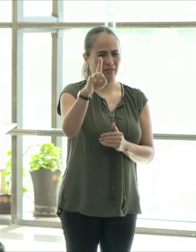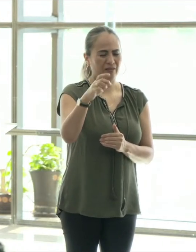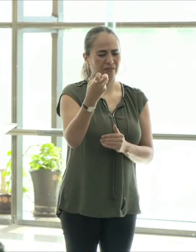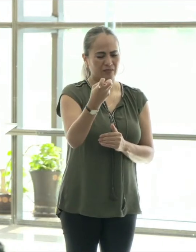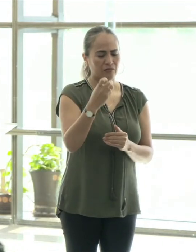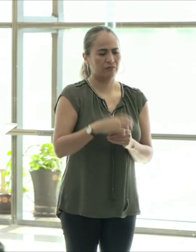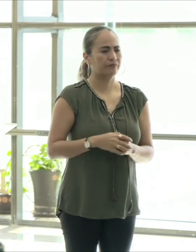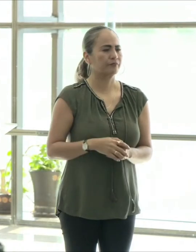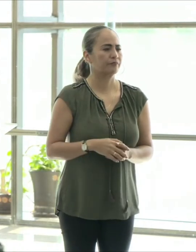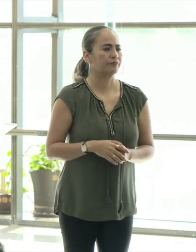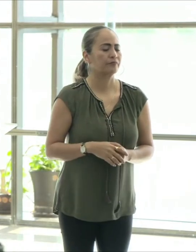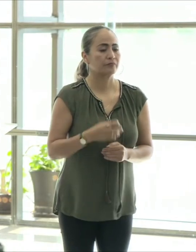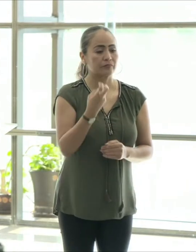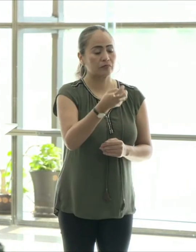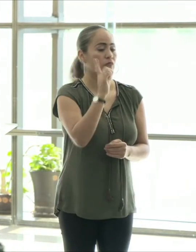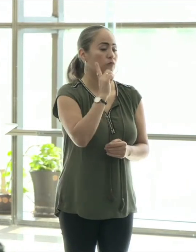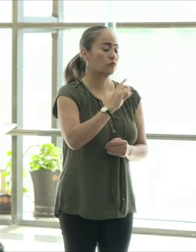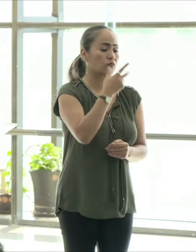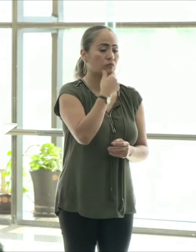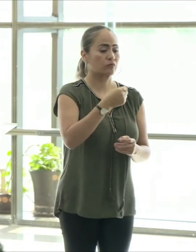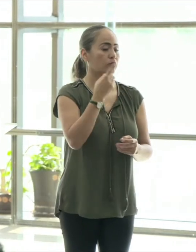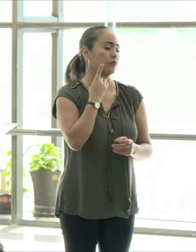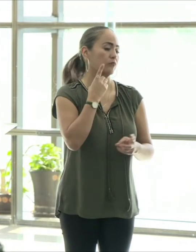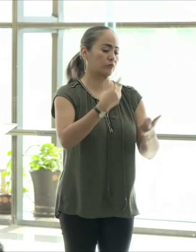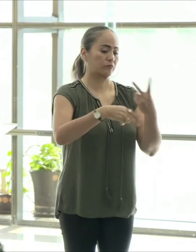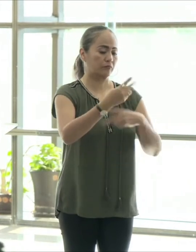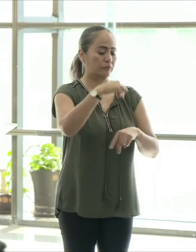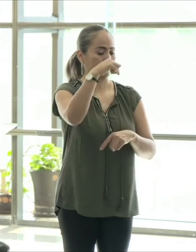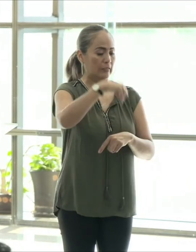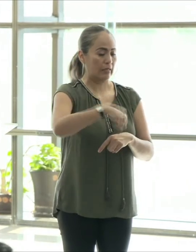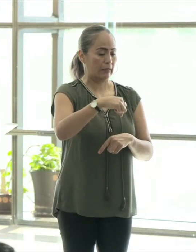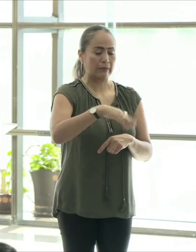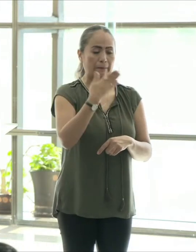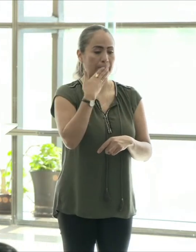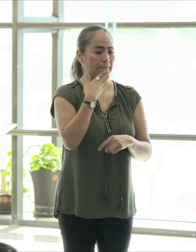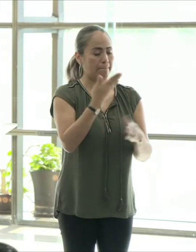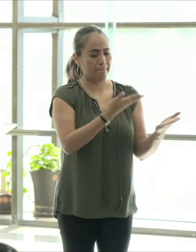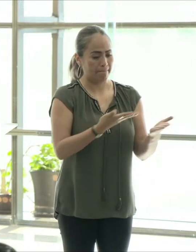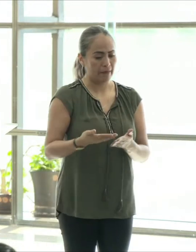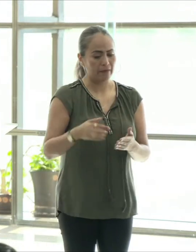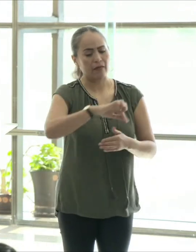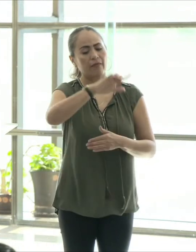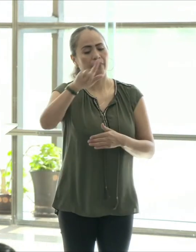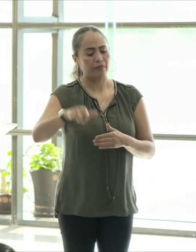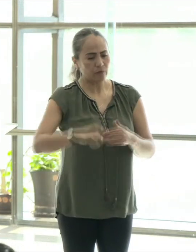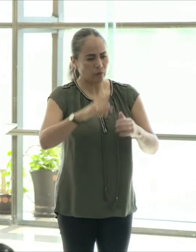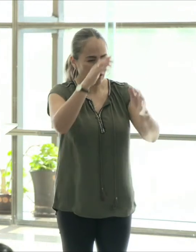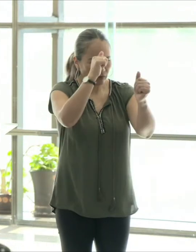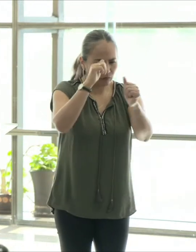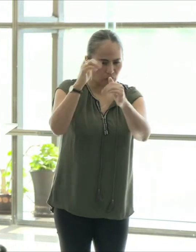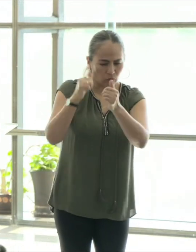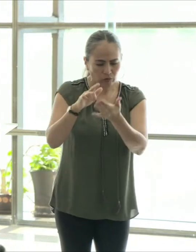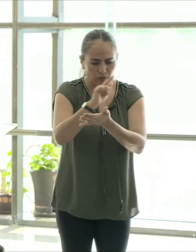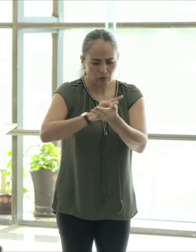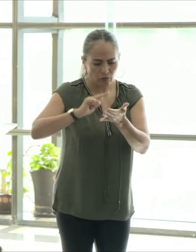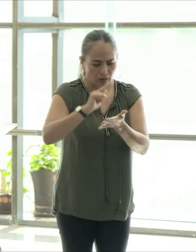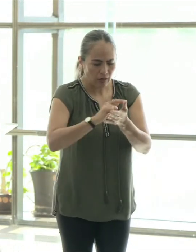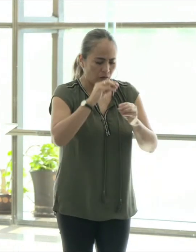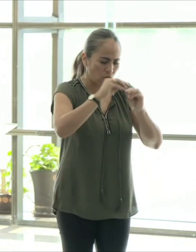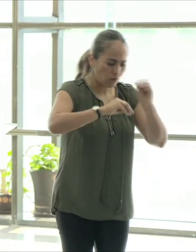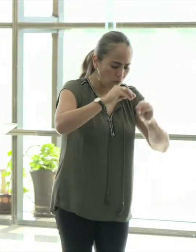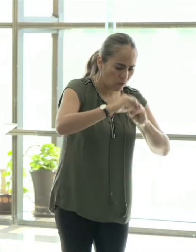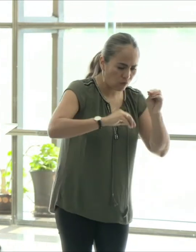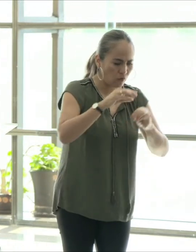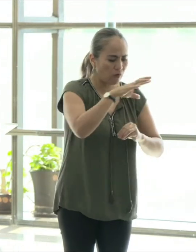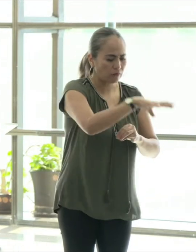de los legisladoras y los legisladores para poder armonizando también gran parte de estos de este marco jurídico en